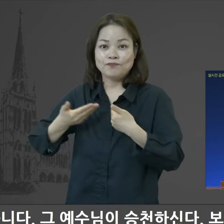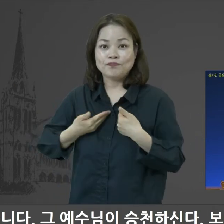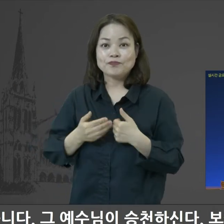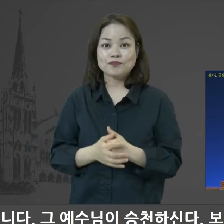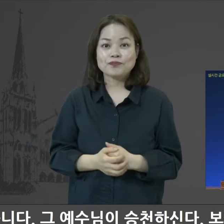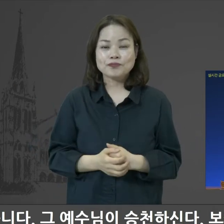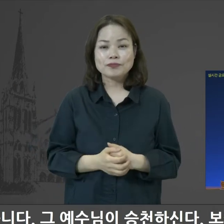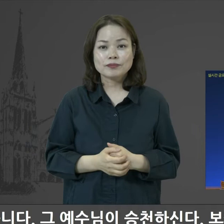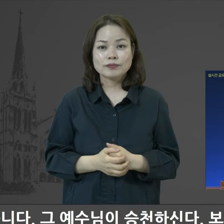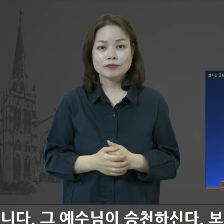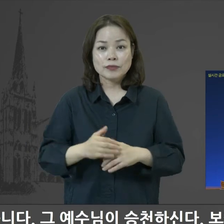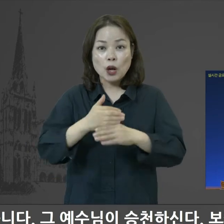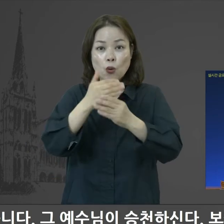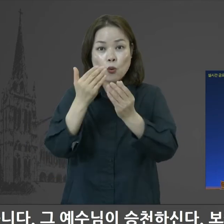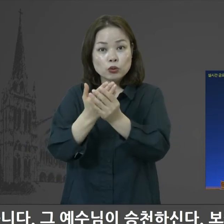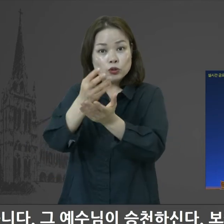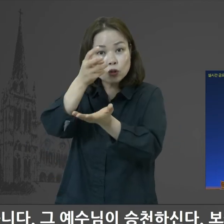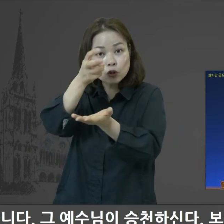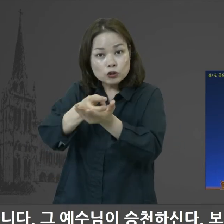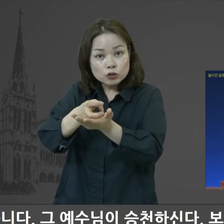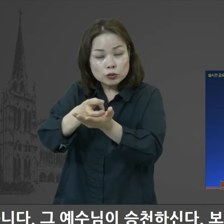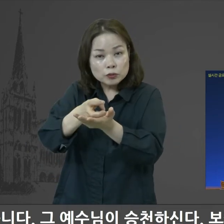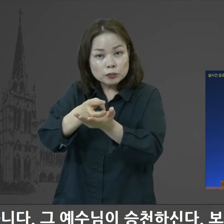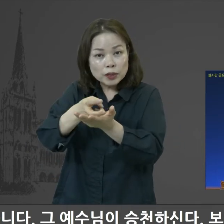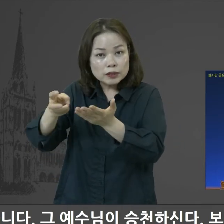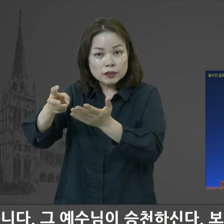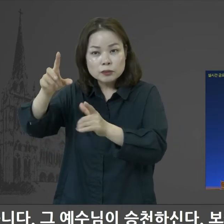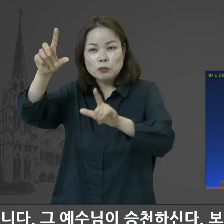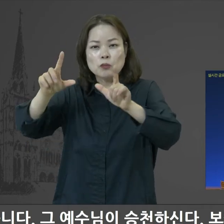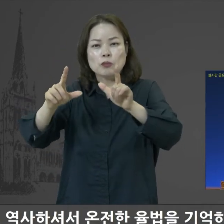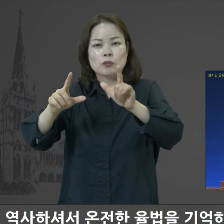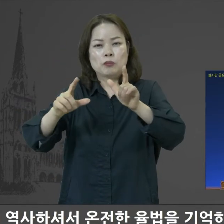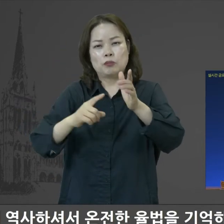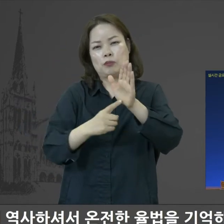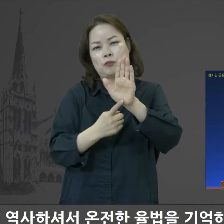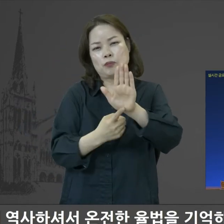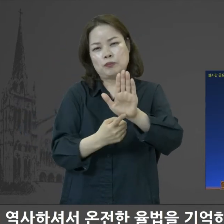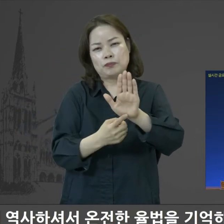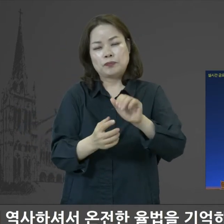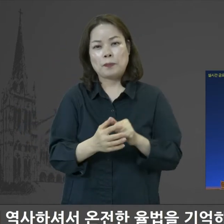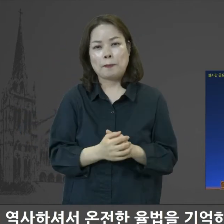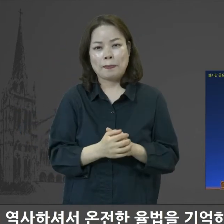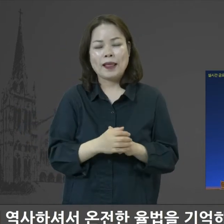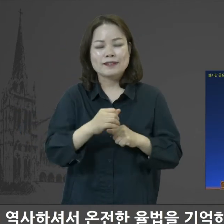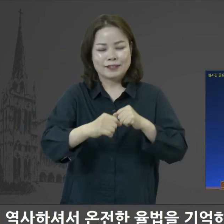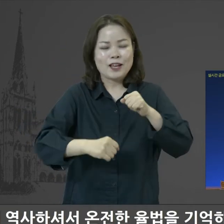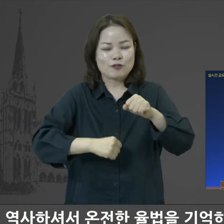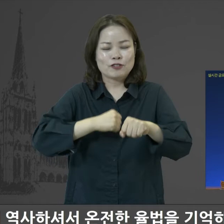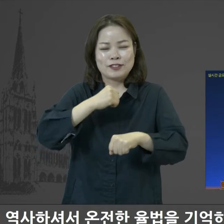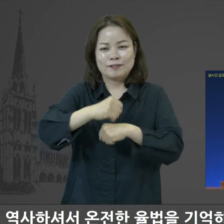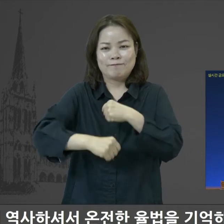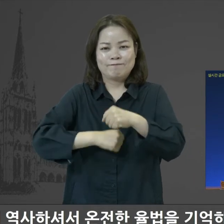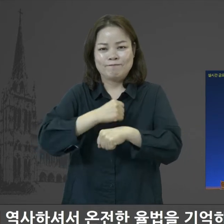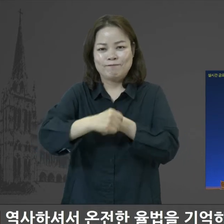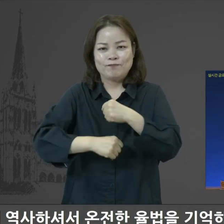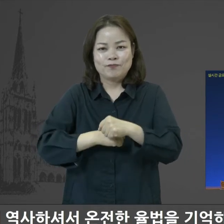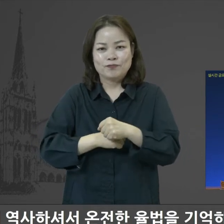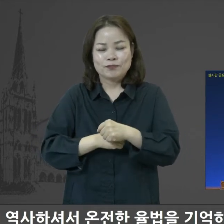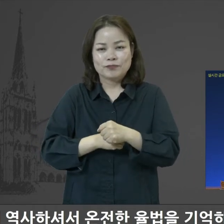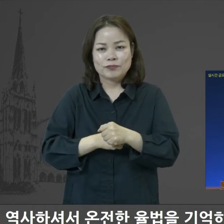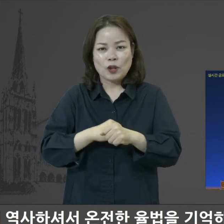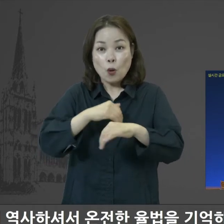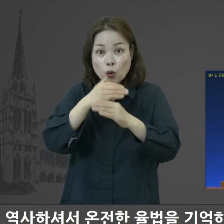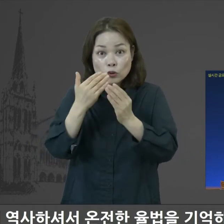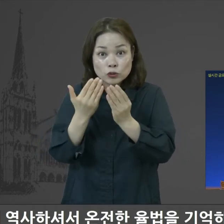여기 온전한 율법을 설명하는 또 형용사의 눈을 모아봐야 됩니다. 자유롭게. 온전한 율법은 우리를